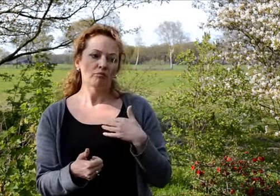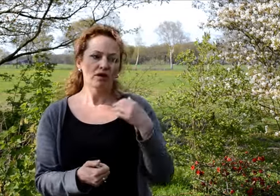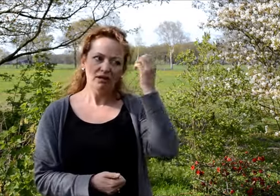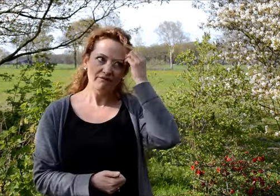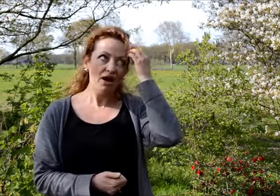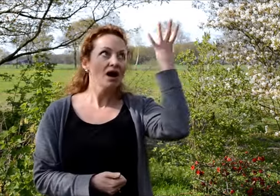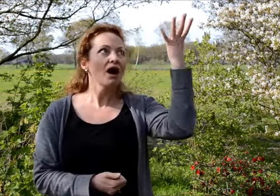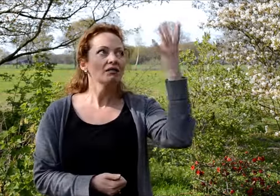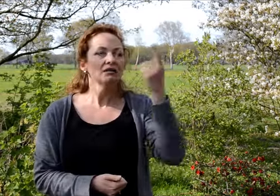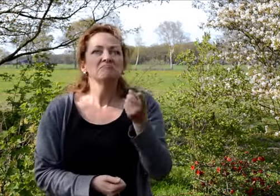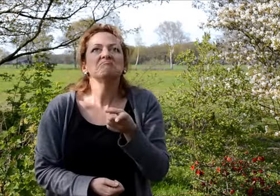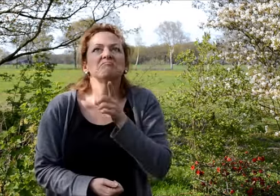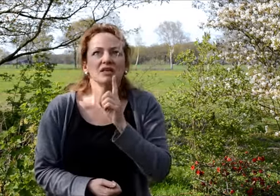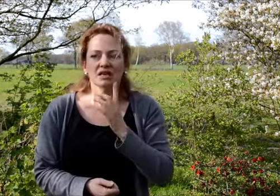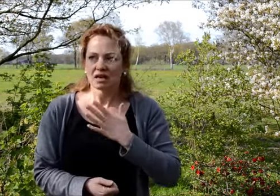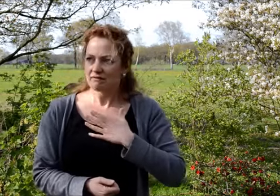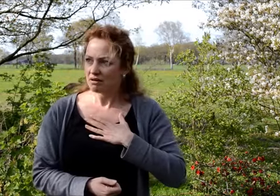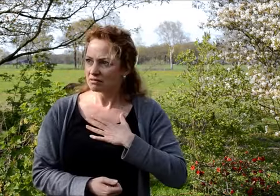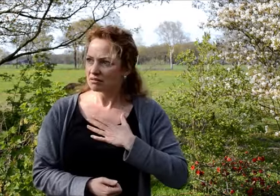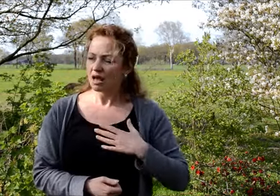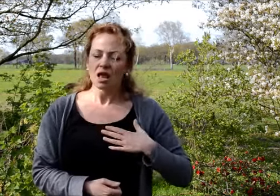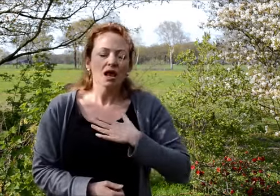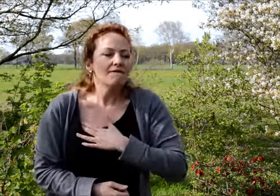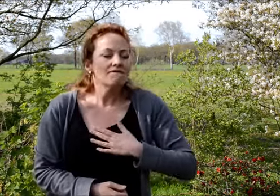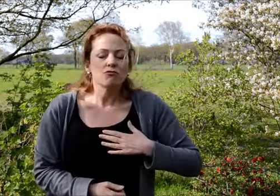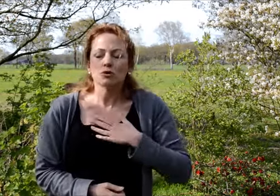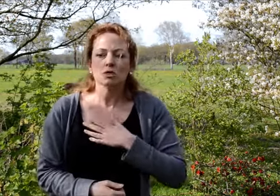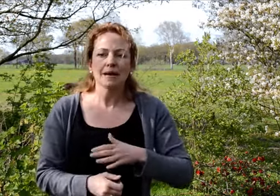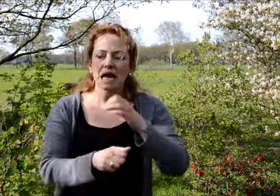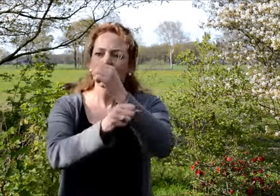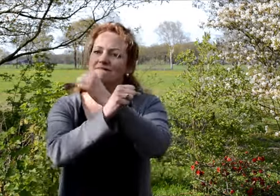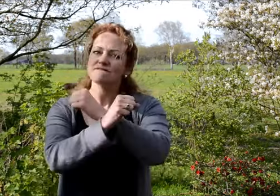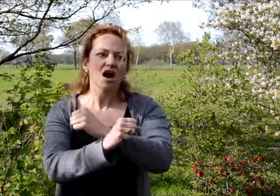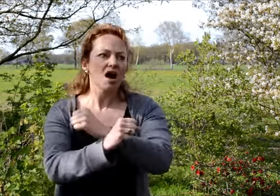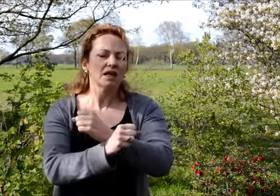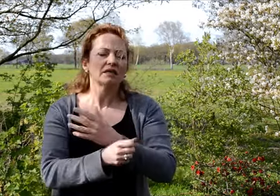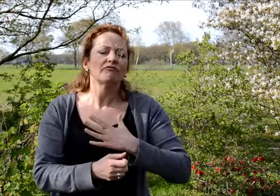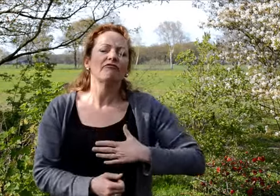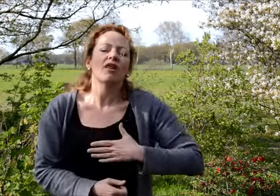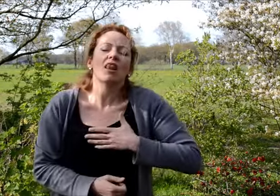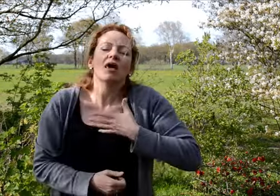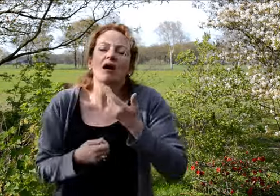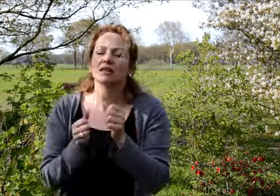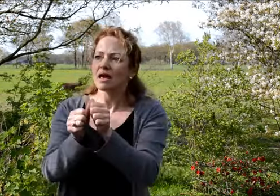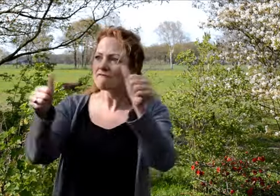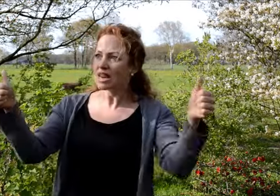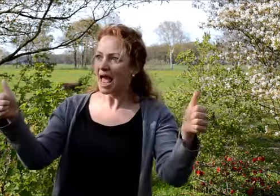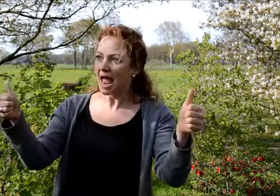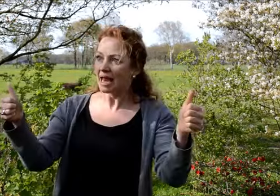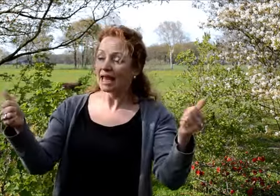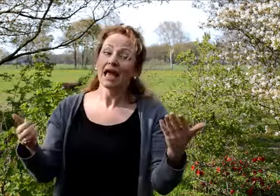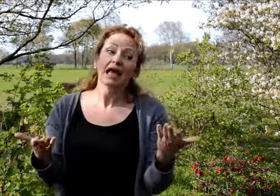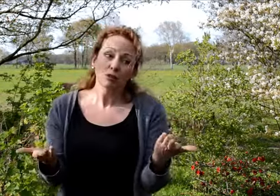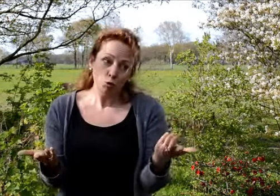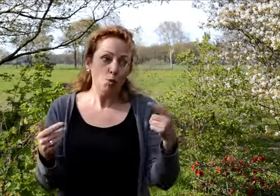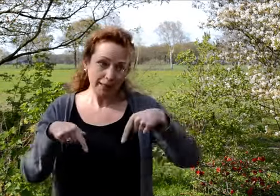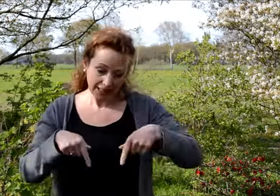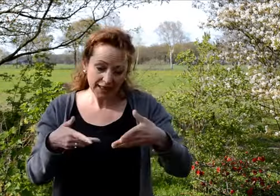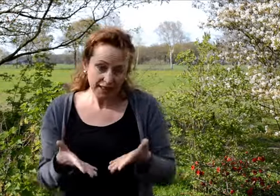past, omdat ik er vergat wie ik was. Ik voelde mij gevangen, verlangde naar vrij, en nu ben ik hier, zo